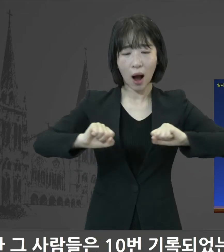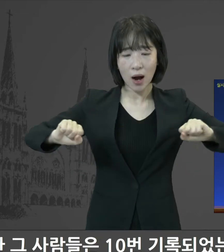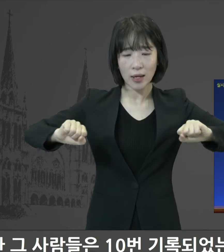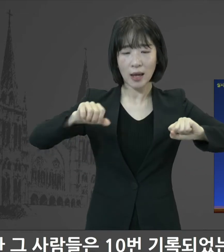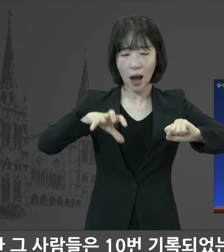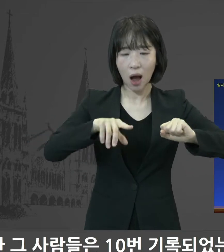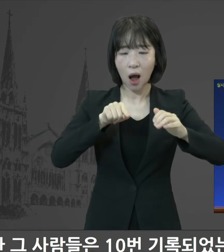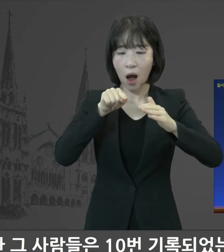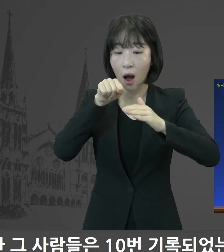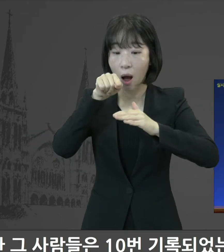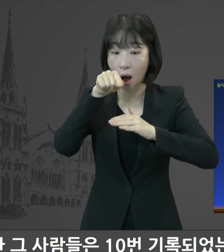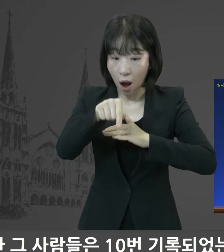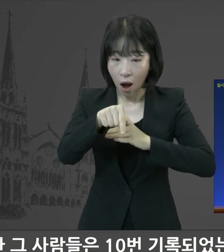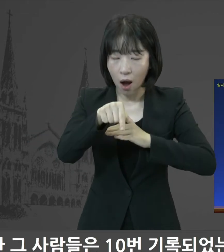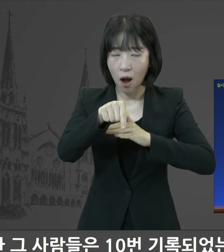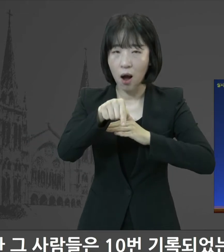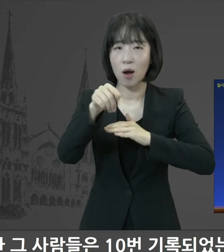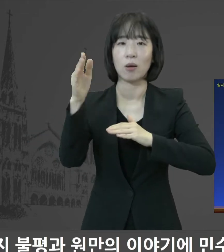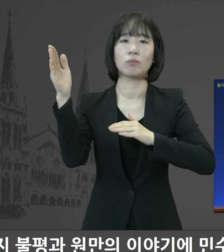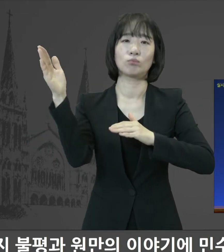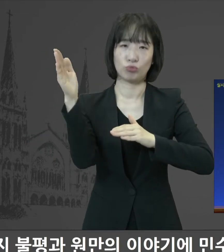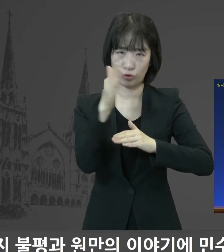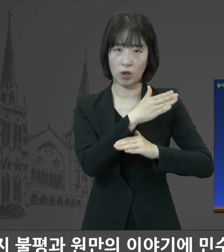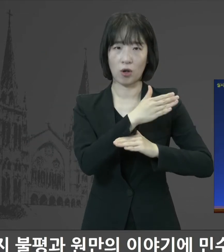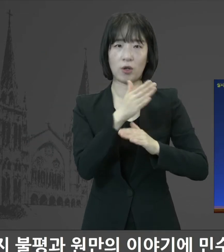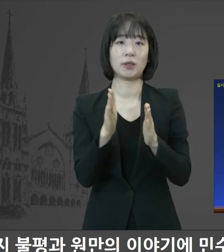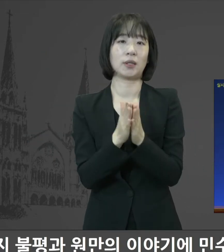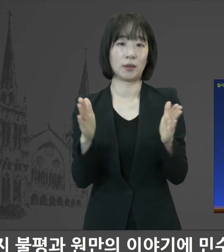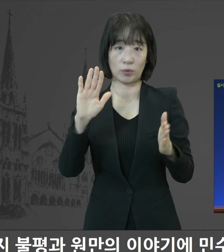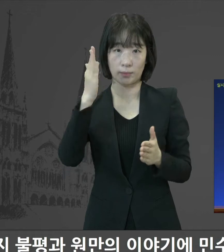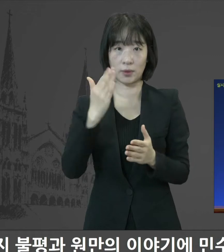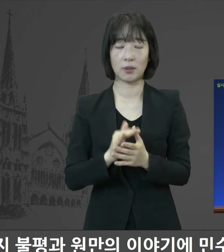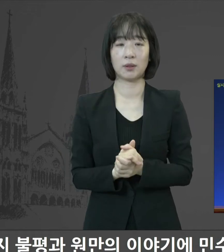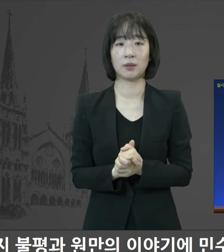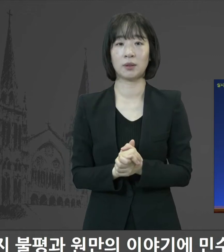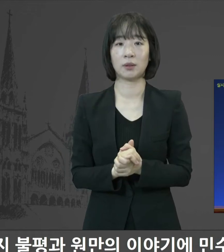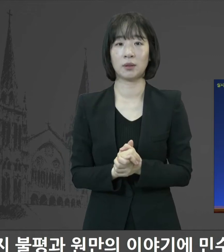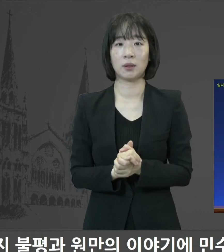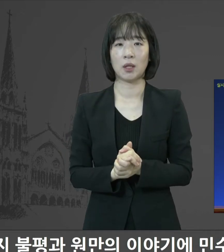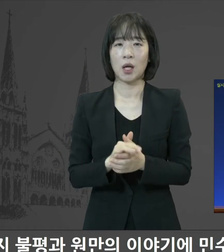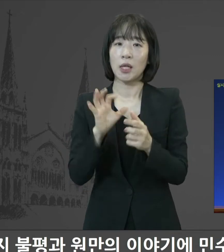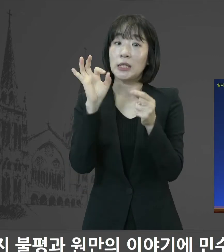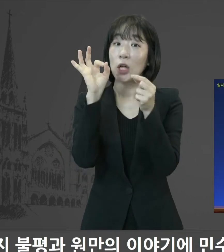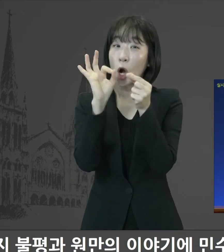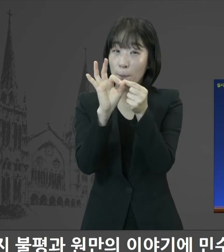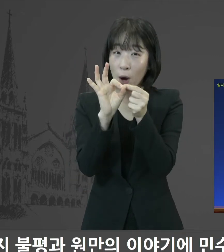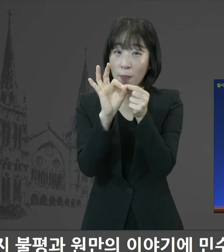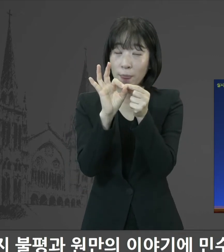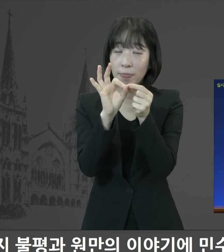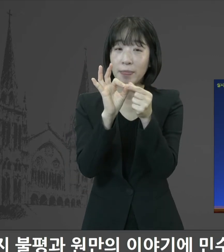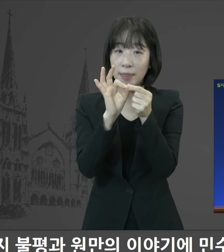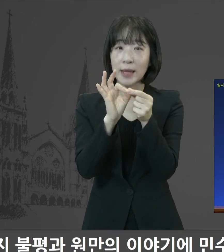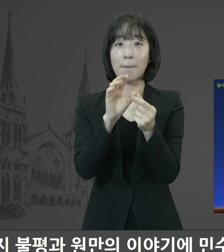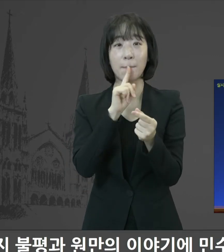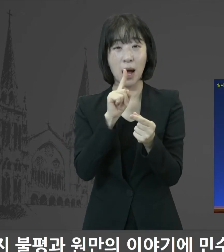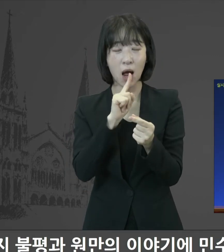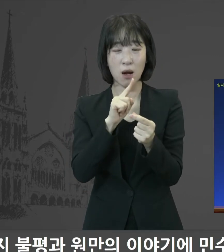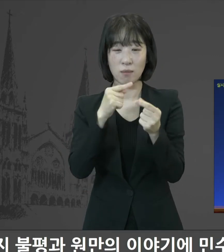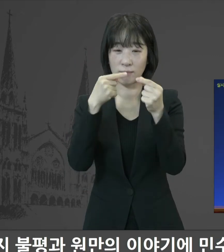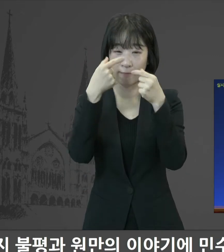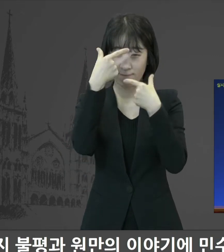광야로 들어간 그 이후에 기록이 되어 있습니다. 사실 이 10번이라는 것은 이 숫자적으로